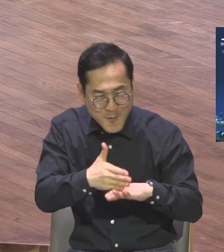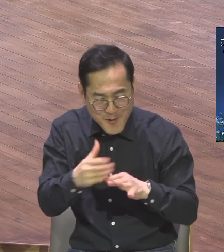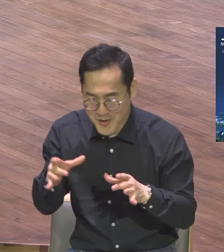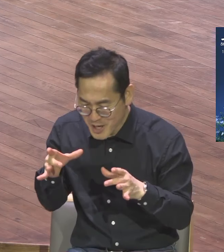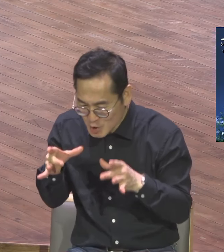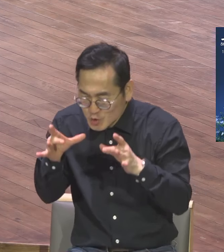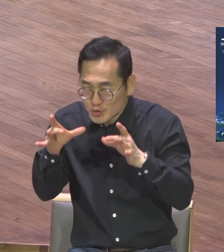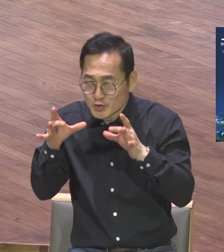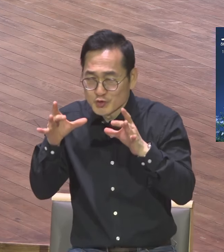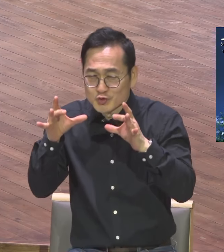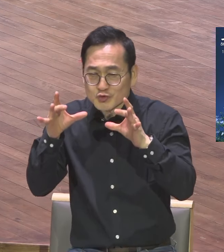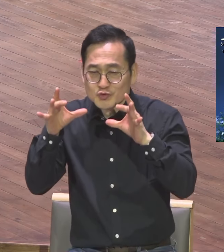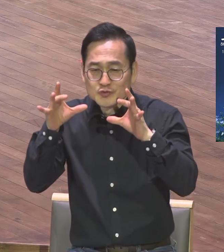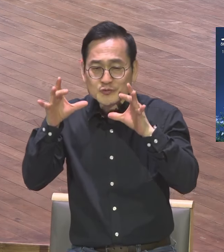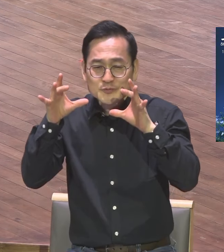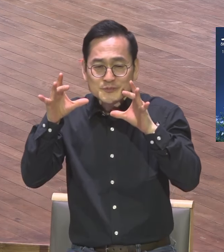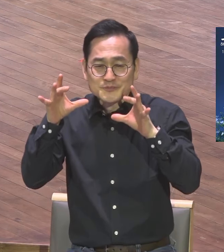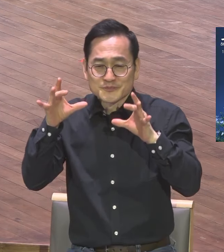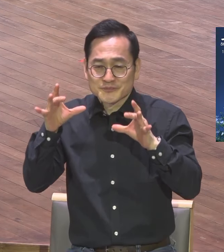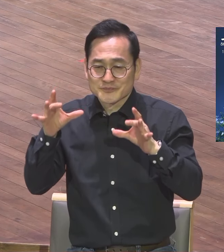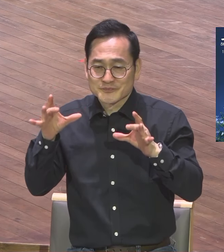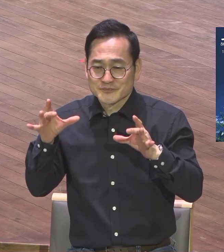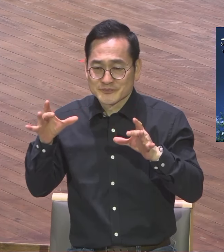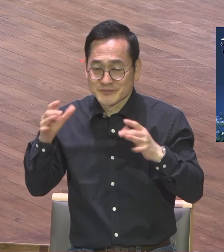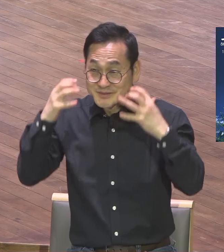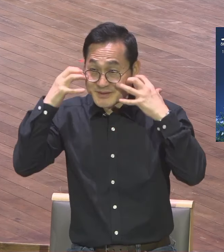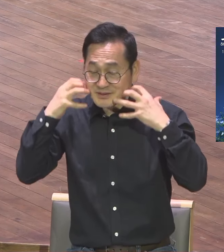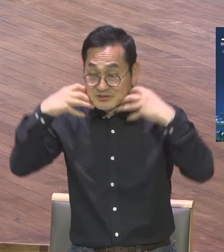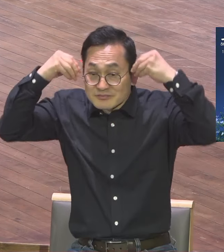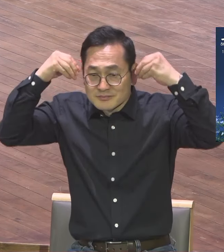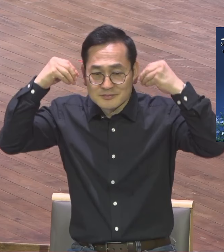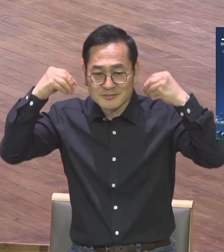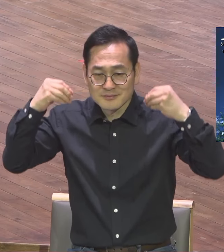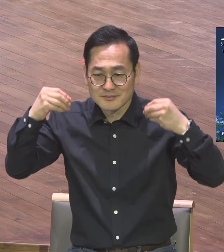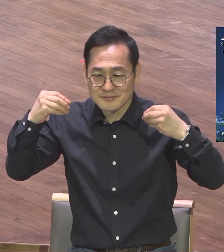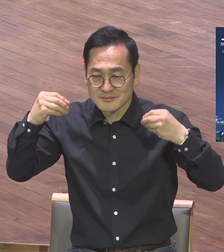들이키면 그 땀 더위가